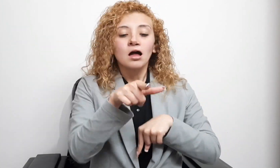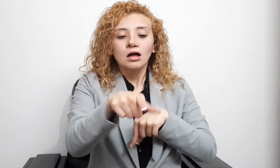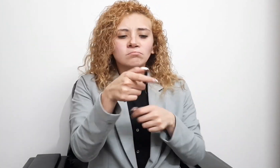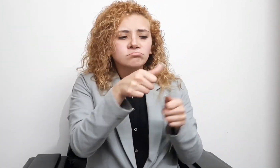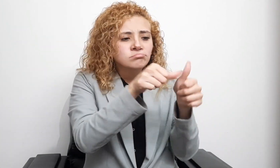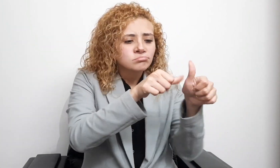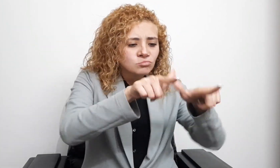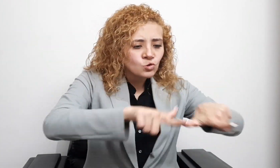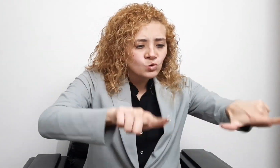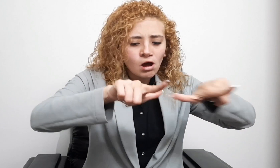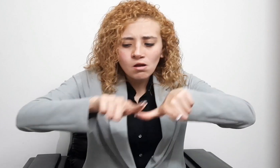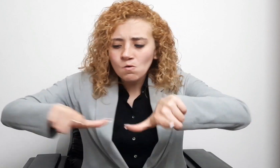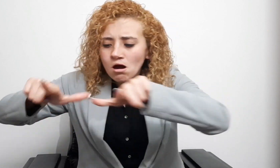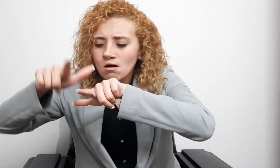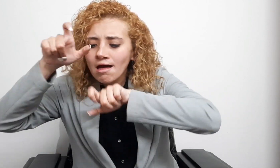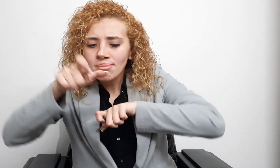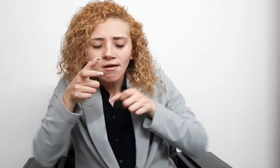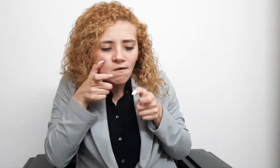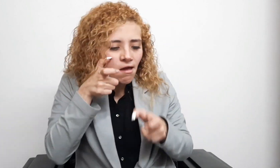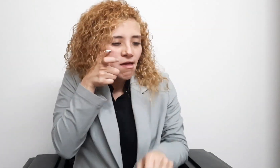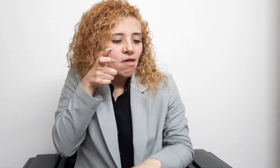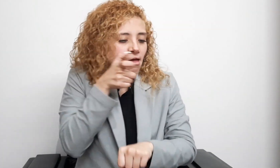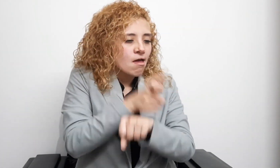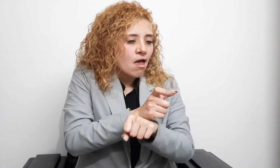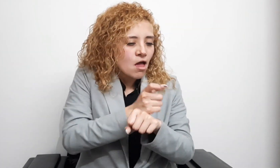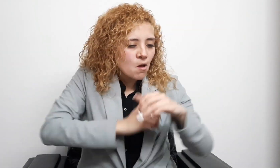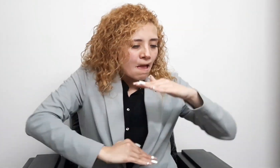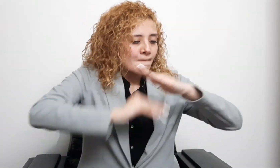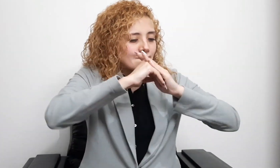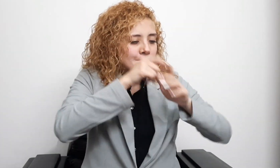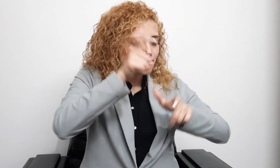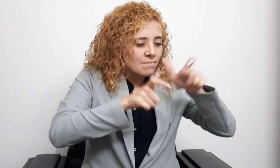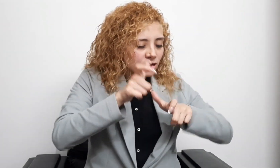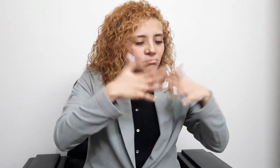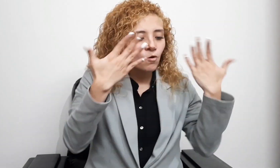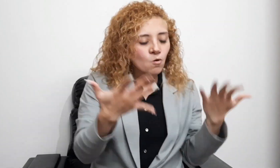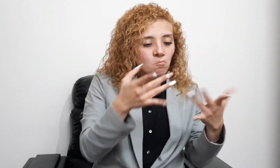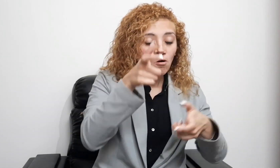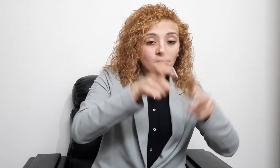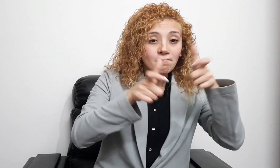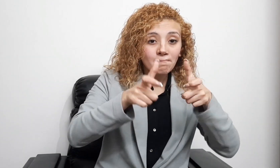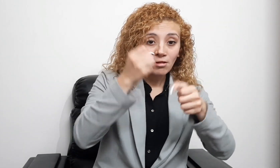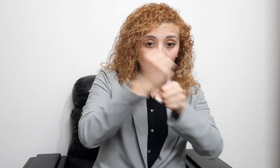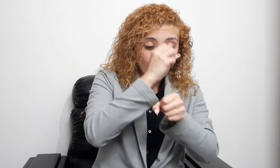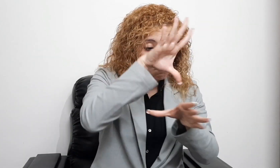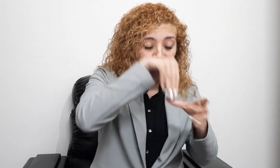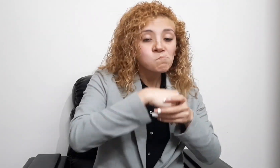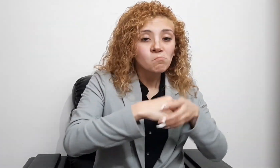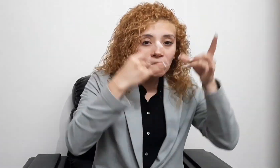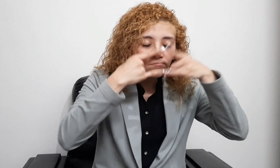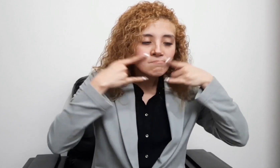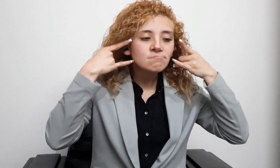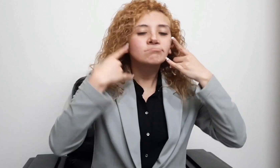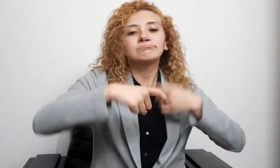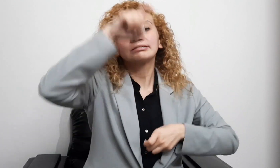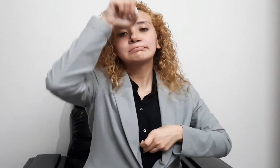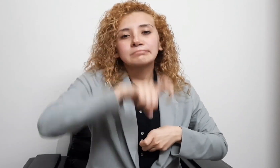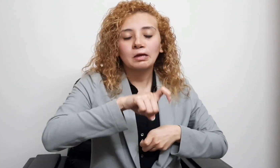el distanciamiento social y garantizar el cumplimiento de los protocolos de bioseguridad de los empleados y de las personas que los visitan. Además,